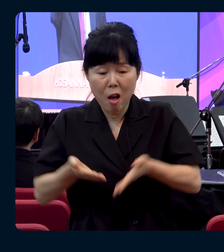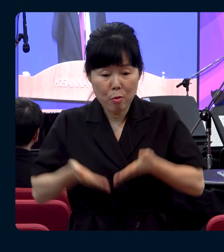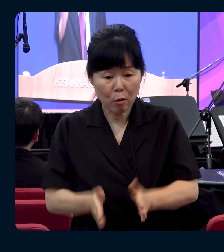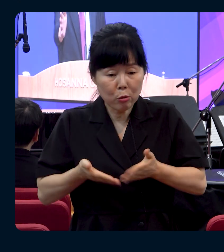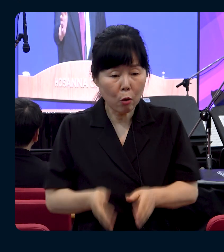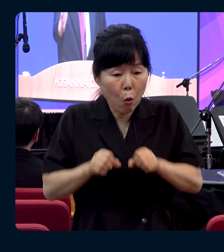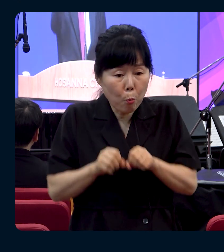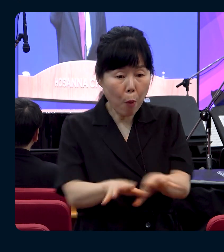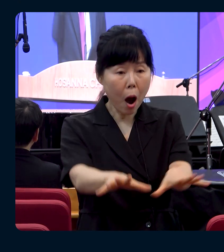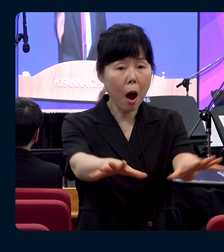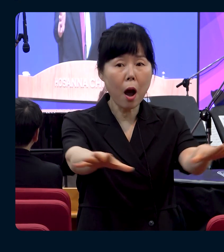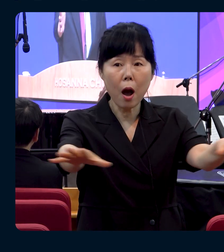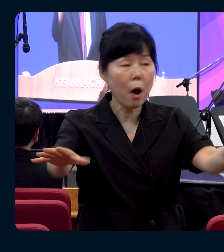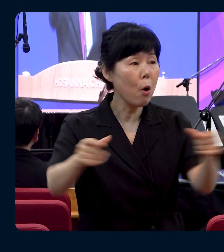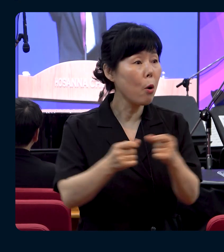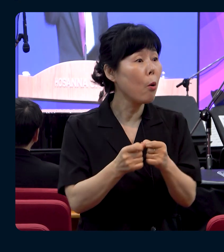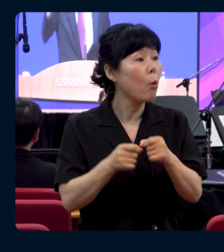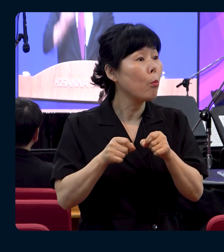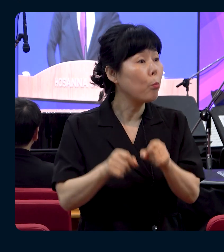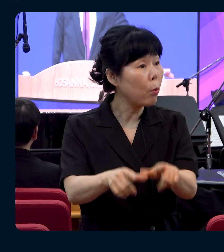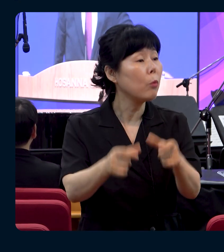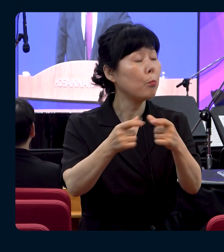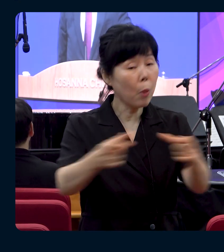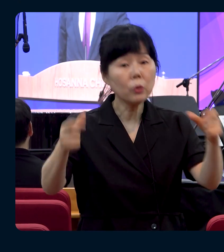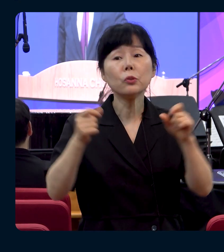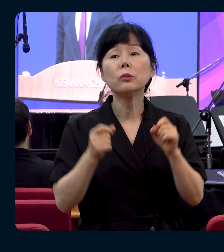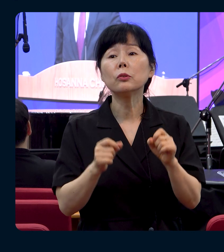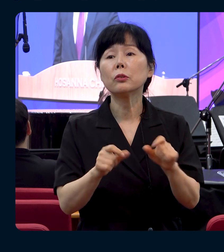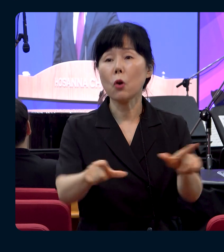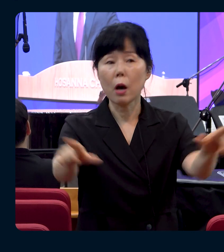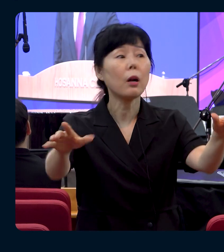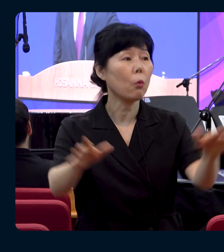번성하고 땅에 충만하고 땅을 정복하고 다스리라고 하셨잖아요.